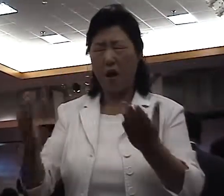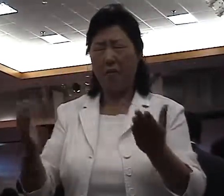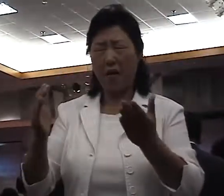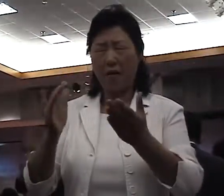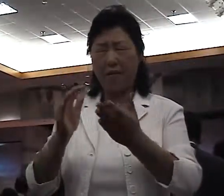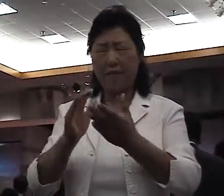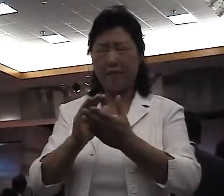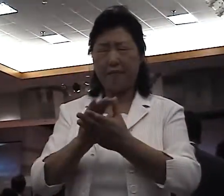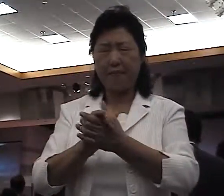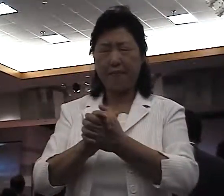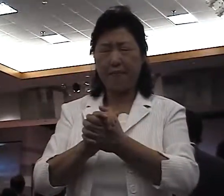아멘.